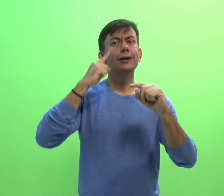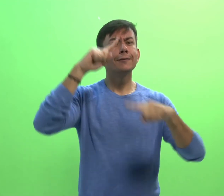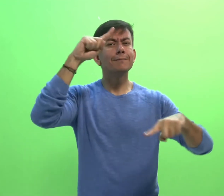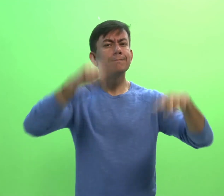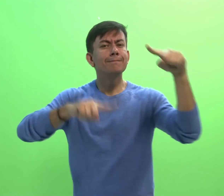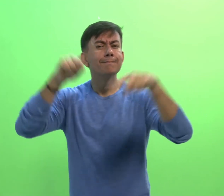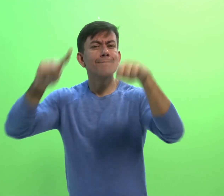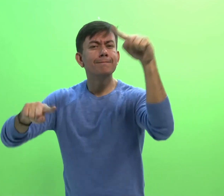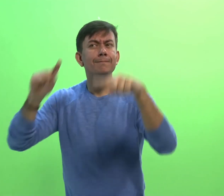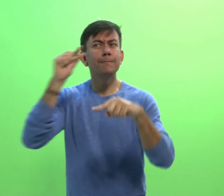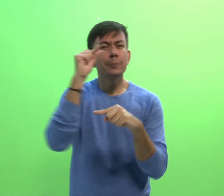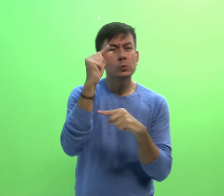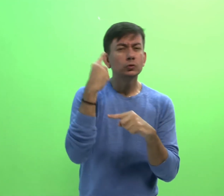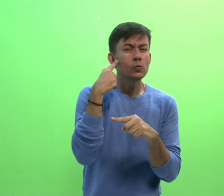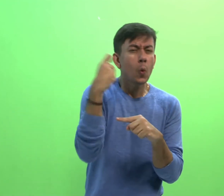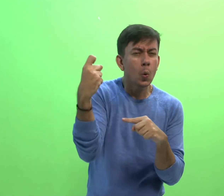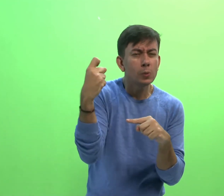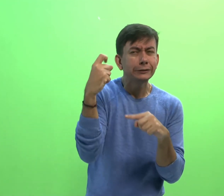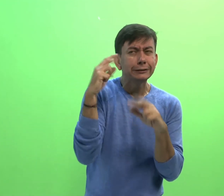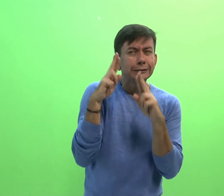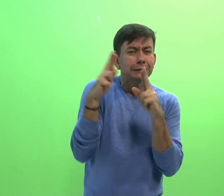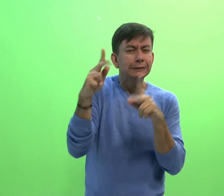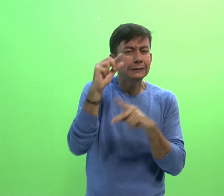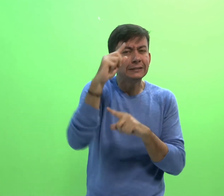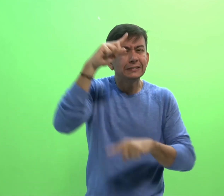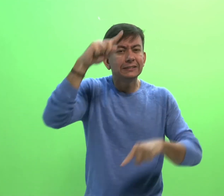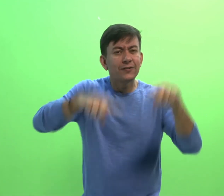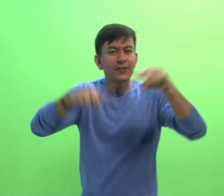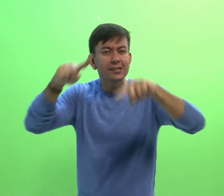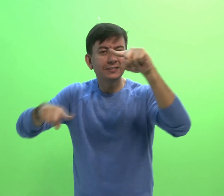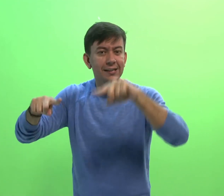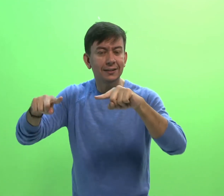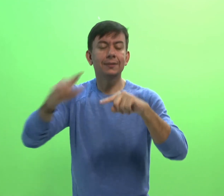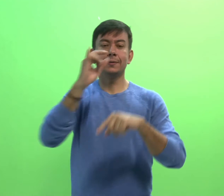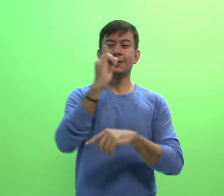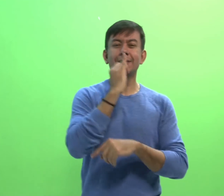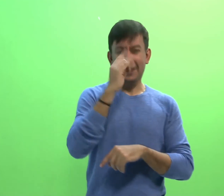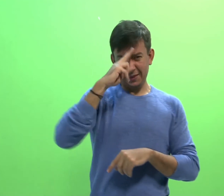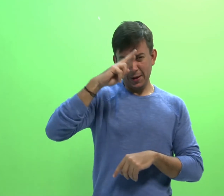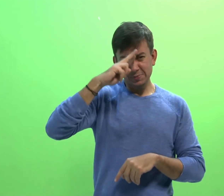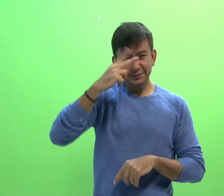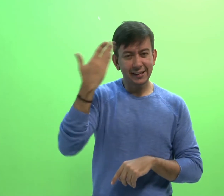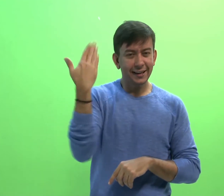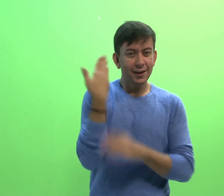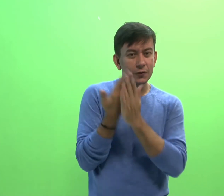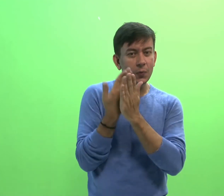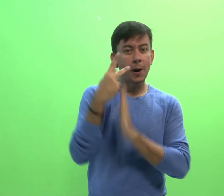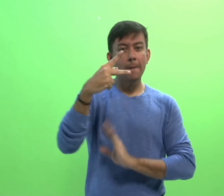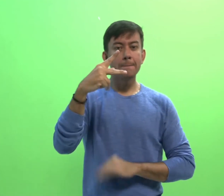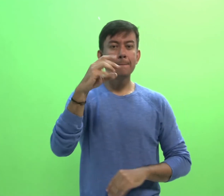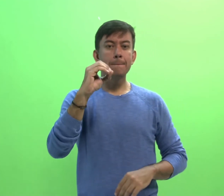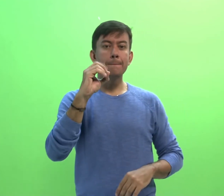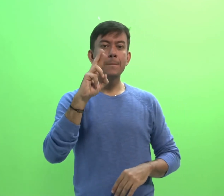as variações linguísticas. Se lembram que eu estudei, por exemplo, porta? Em um outro estado